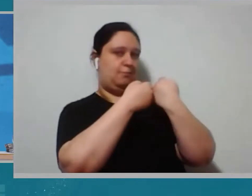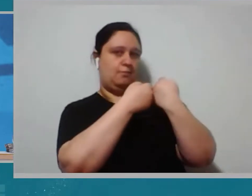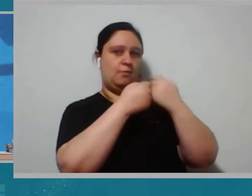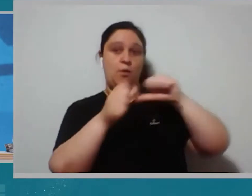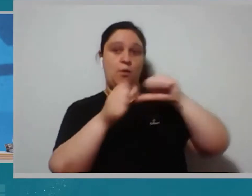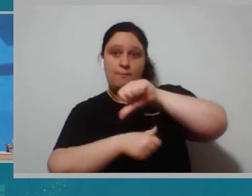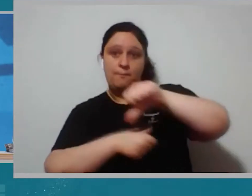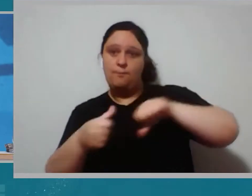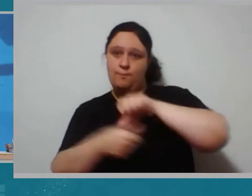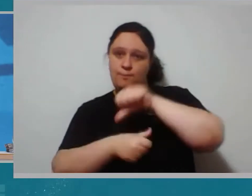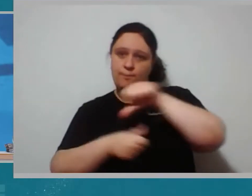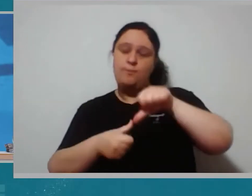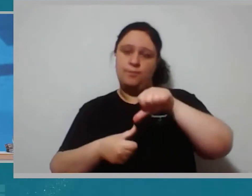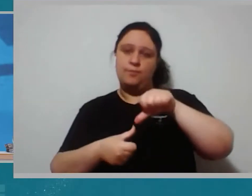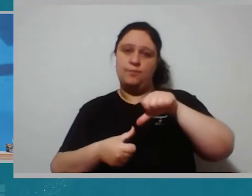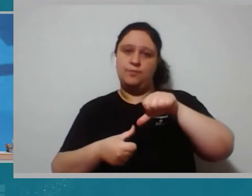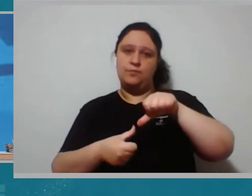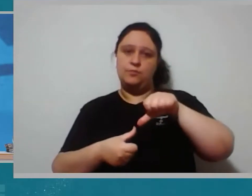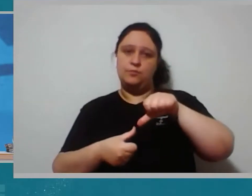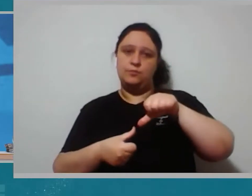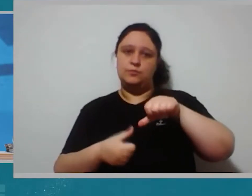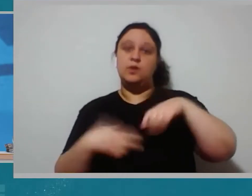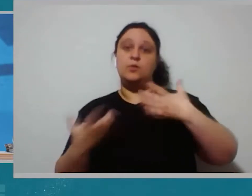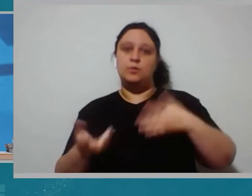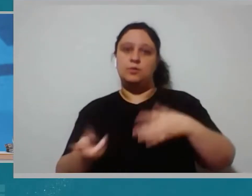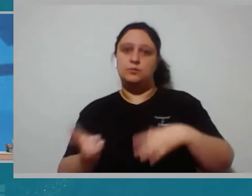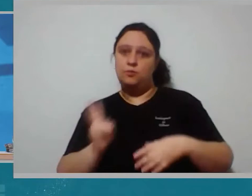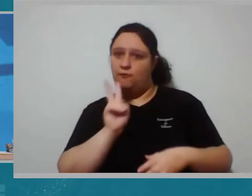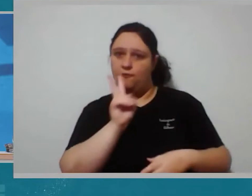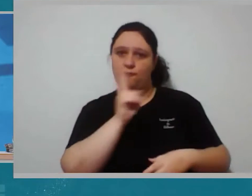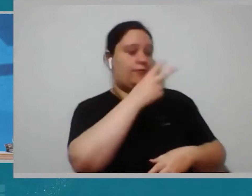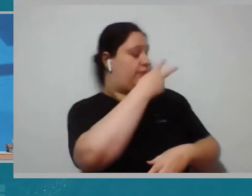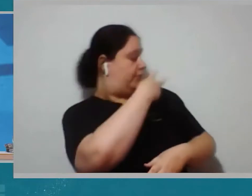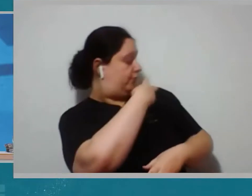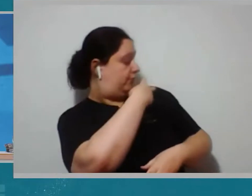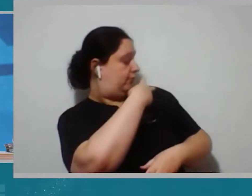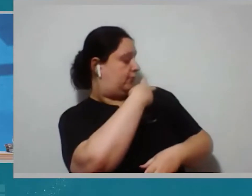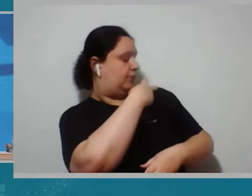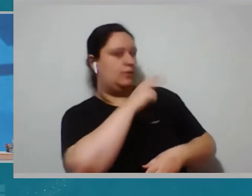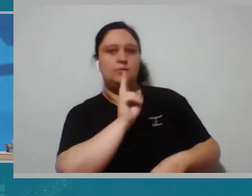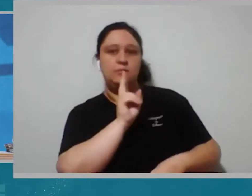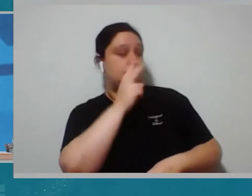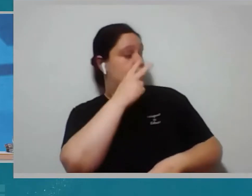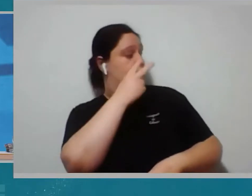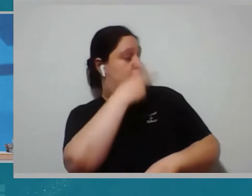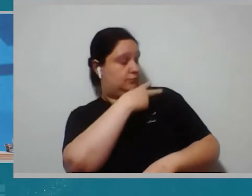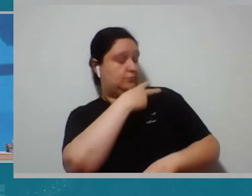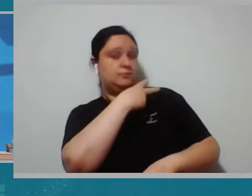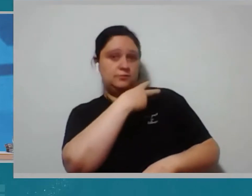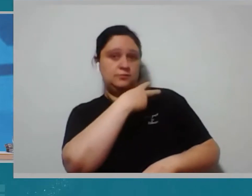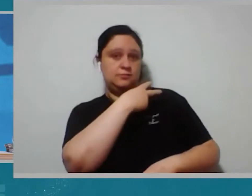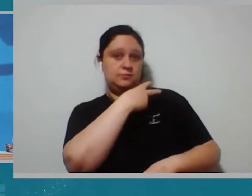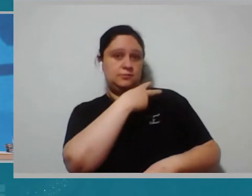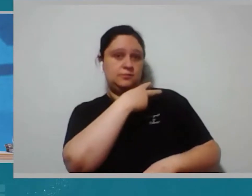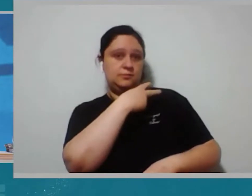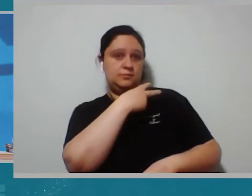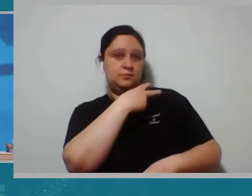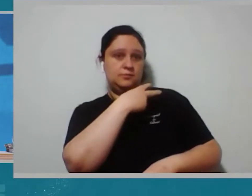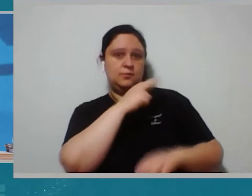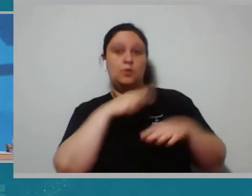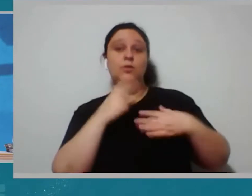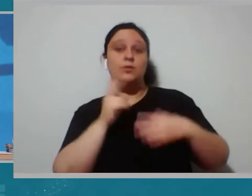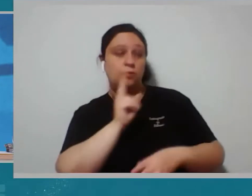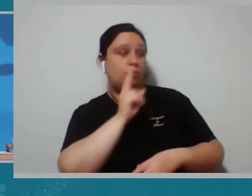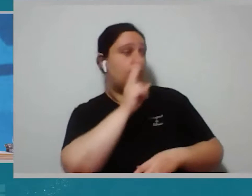E quando voltei-me para ver quem falava comigo, e voltado, vi